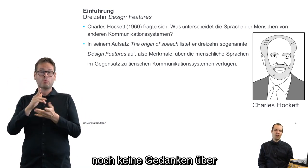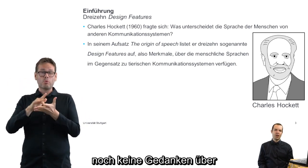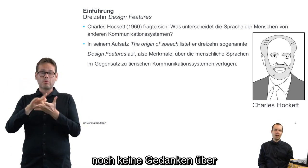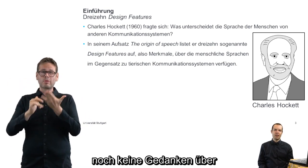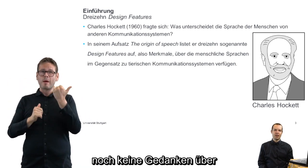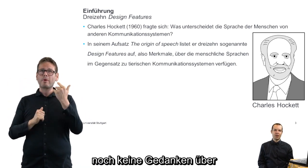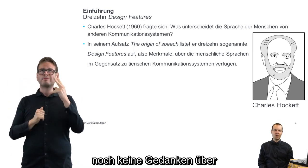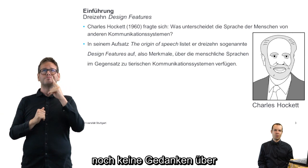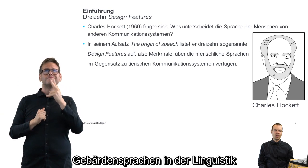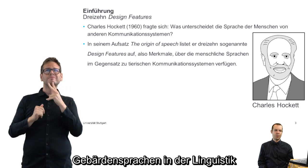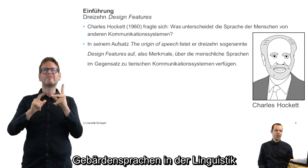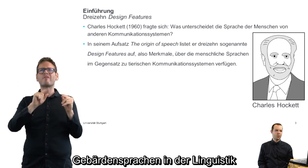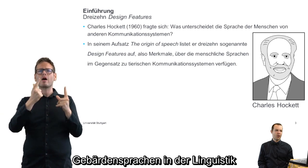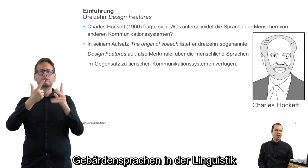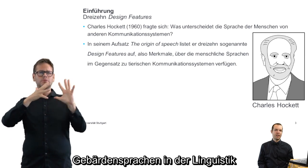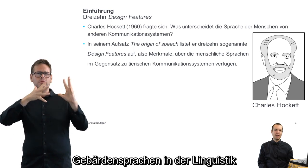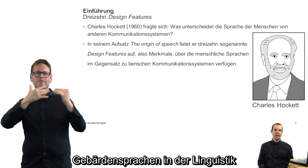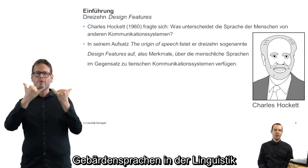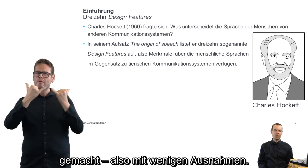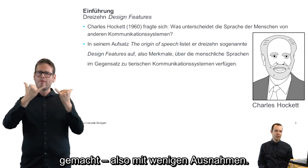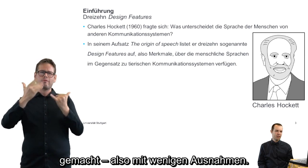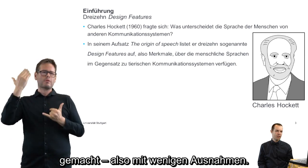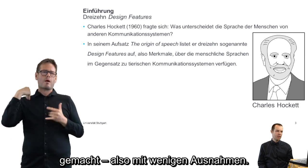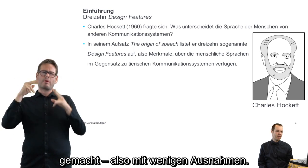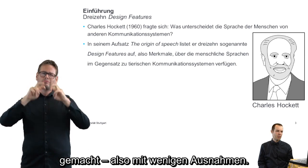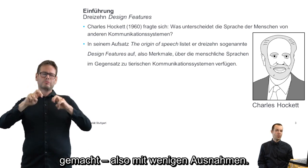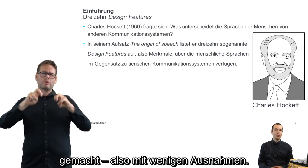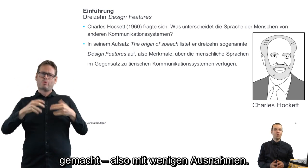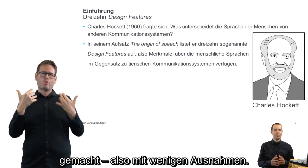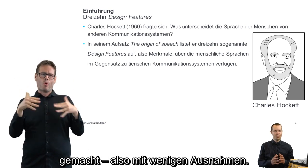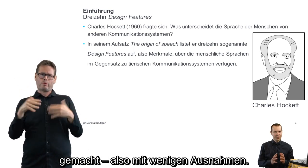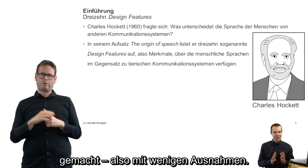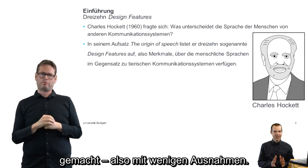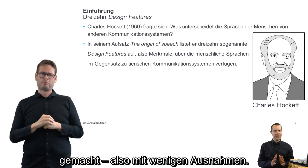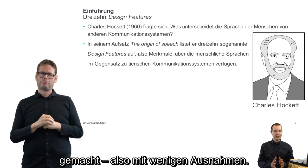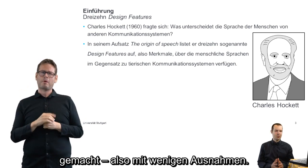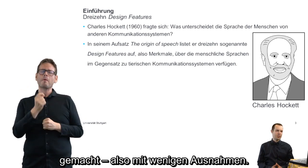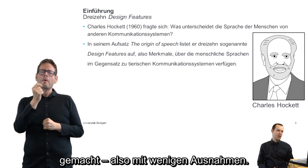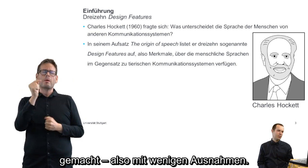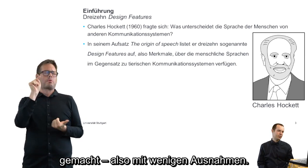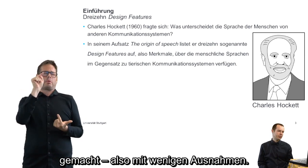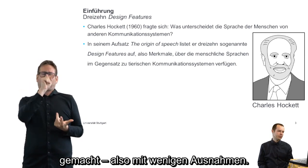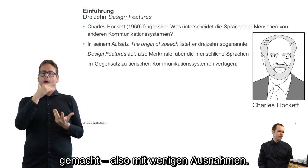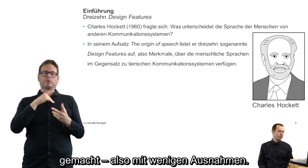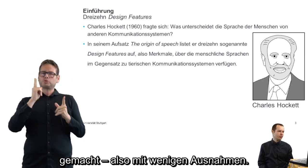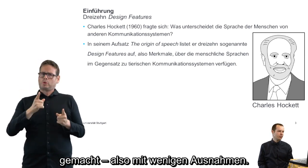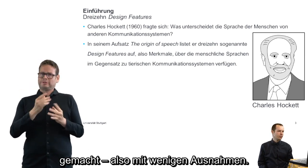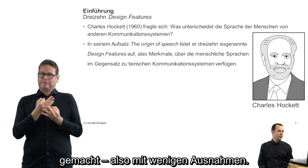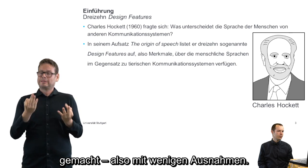einfach noch keine Gedanken über Gebärdensprachen in der Linguistik gemacht, mit wenigen Ausnahmen.